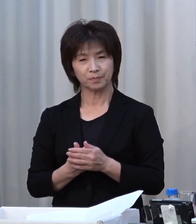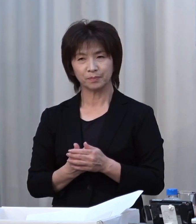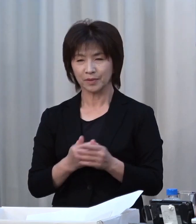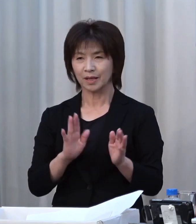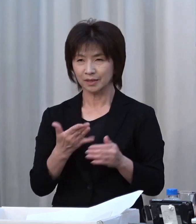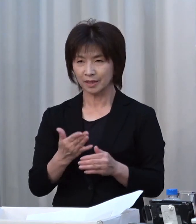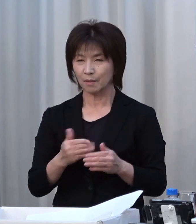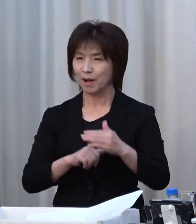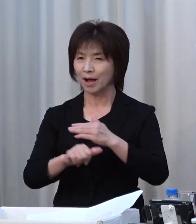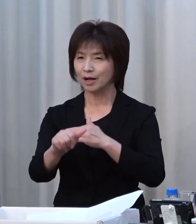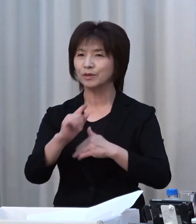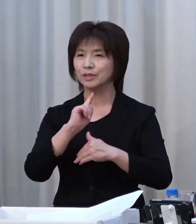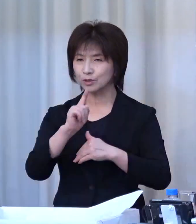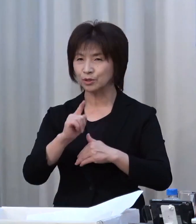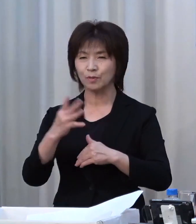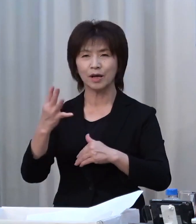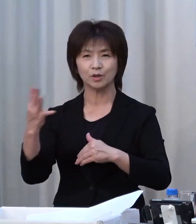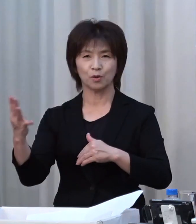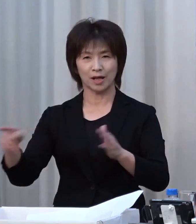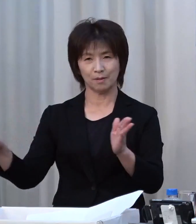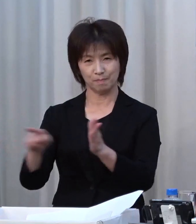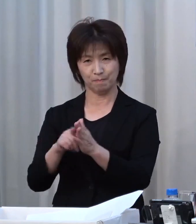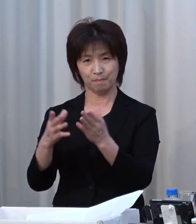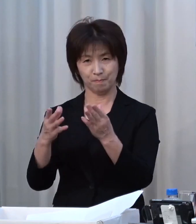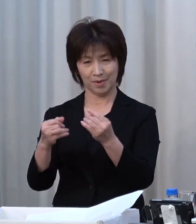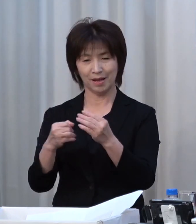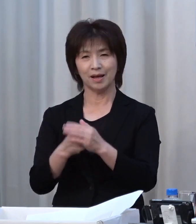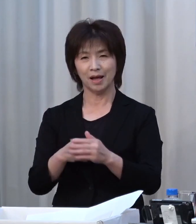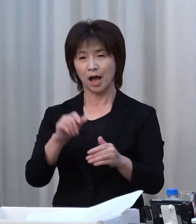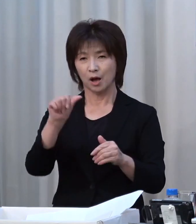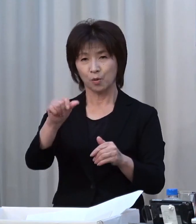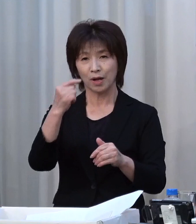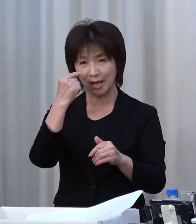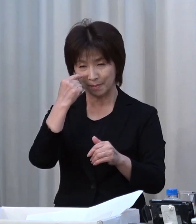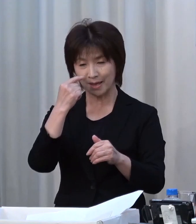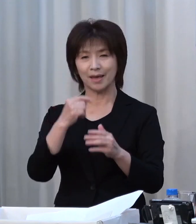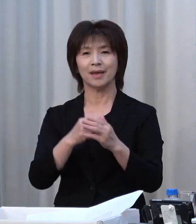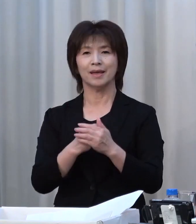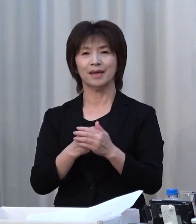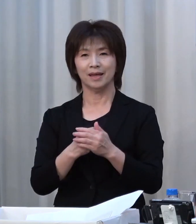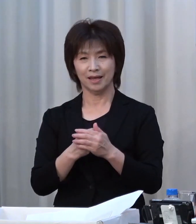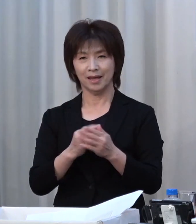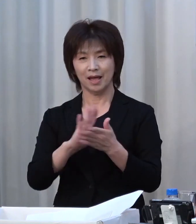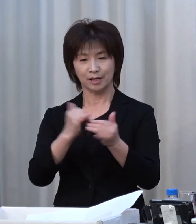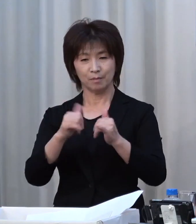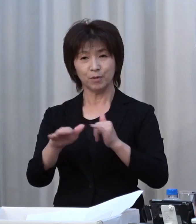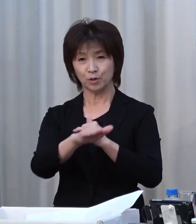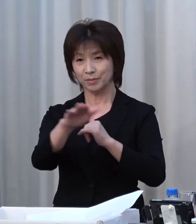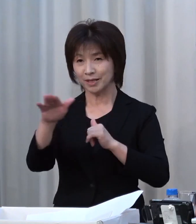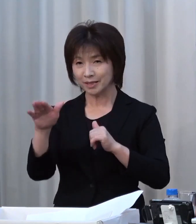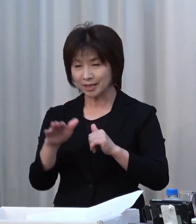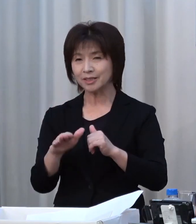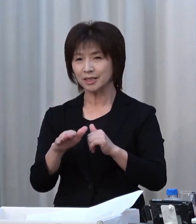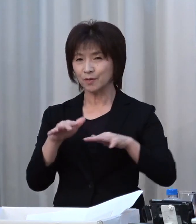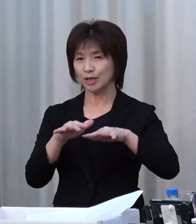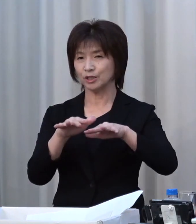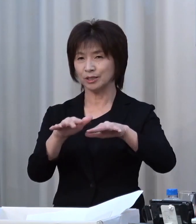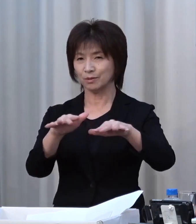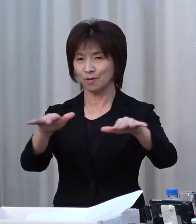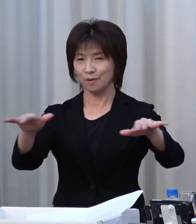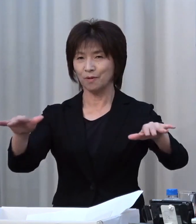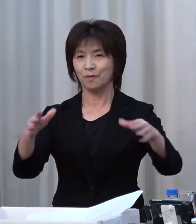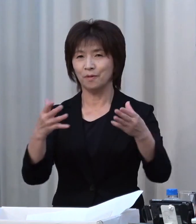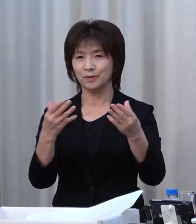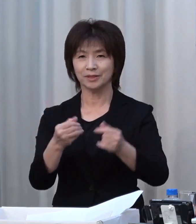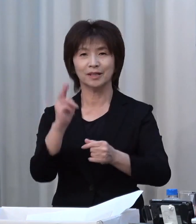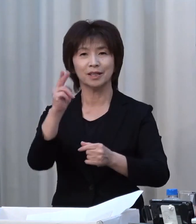まあ、アクアラインというのをもう4回やってますし、これは5回目というんですけど、県民の皆さんには相当浸透しているのかな